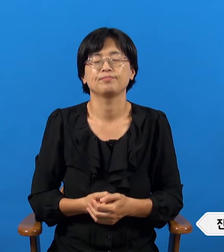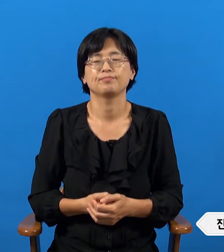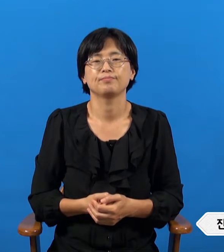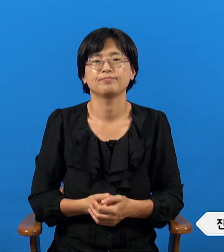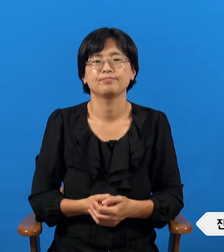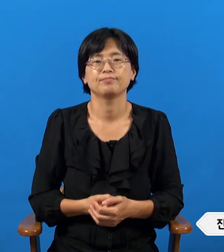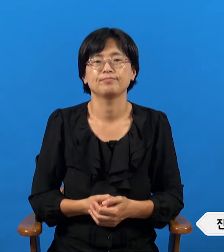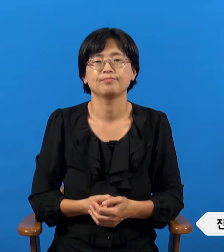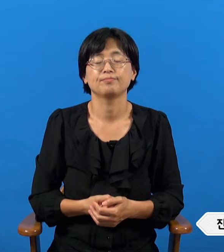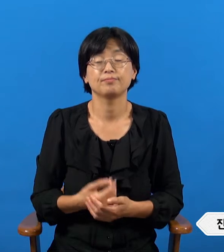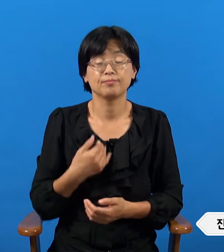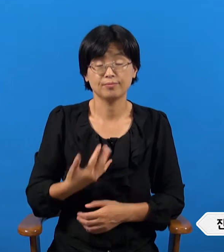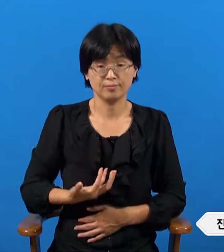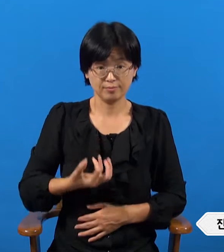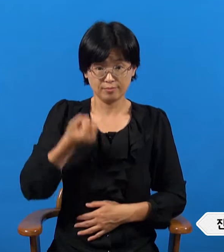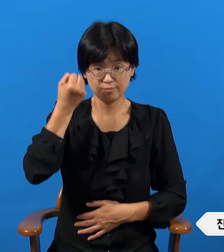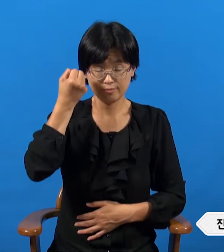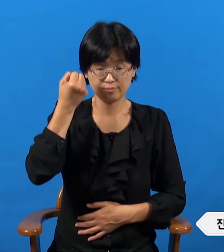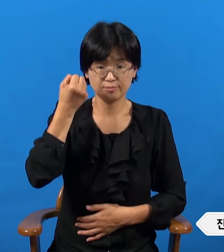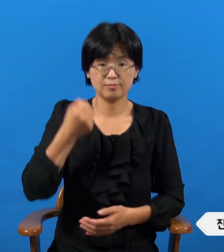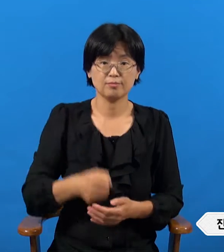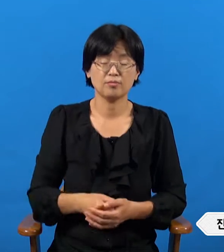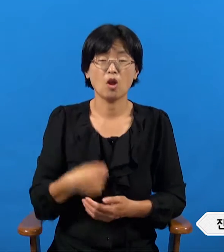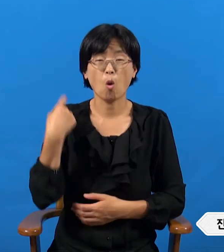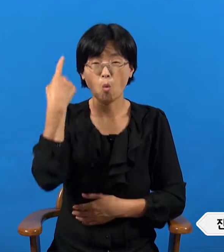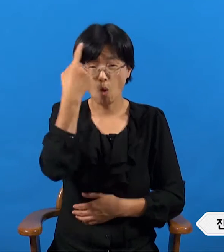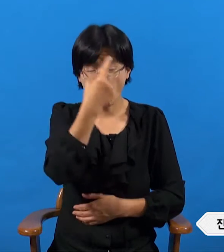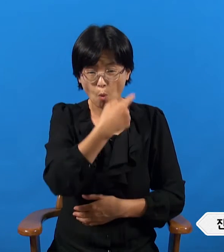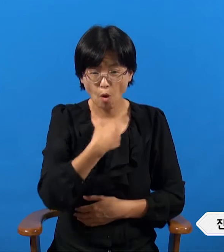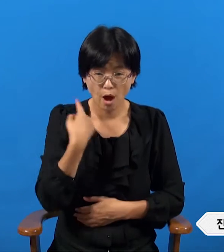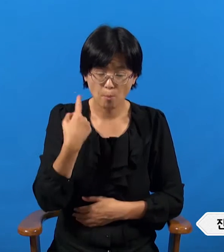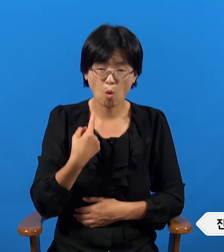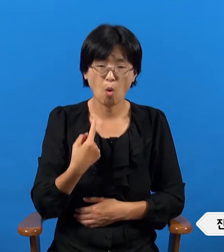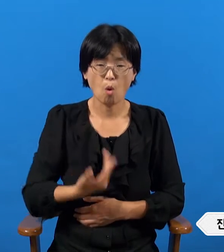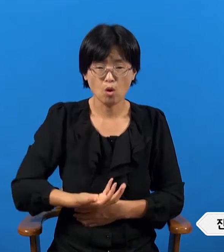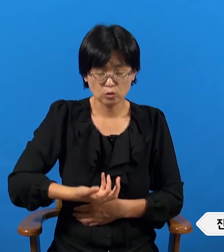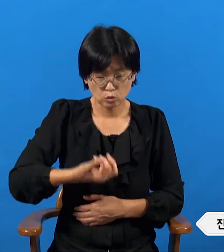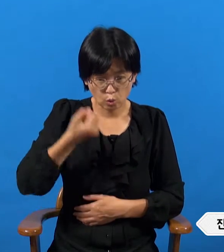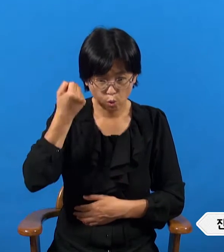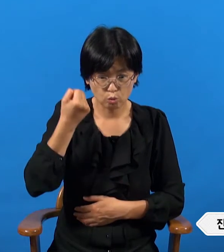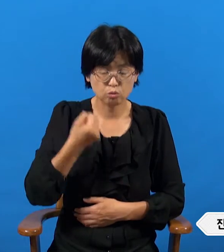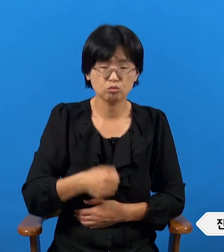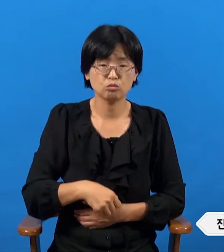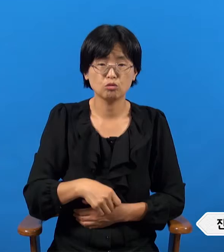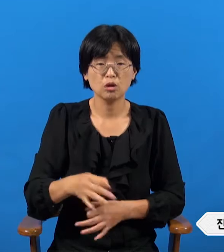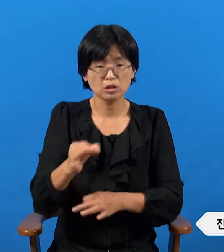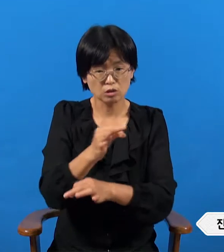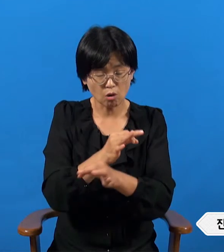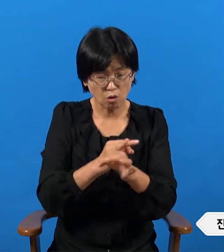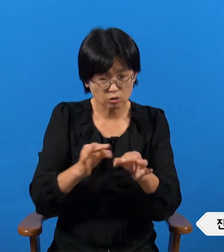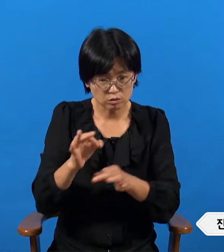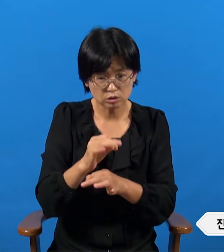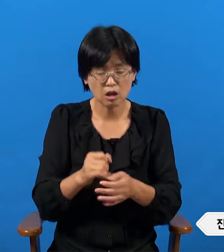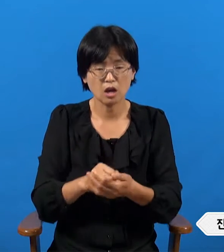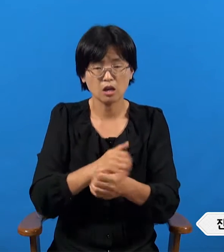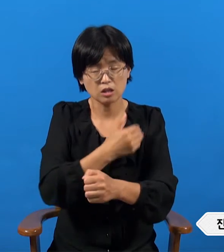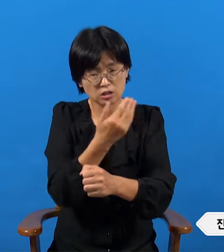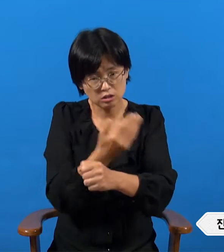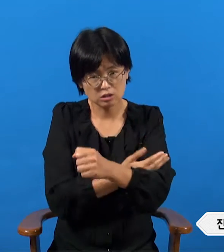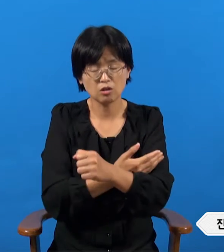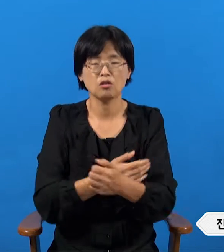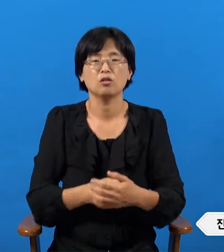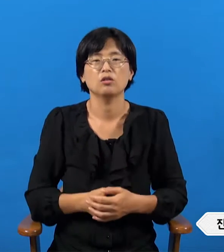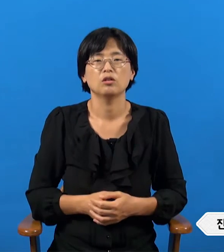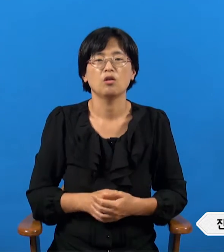자녀로 나아갑니다. 내가 가지고 있는 퍼셉션, 외모, 어떤 소유나 어떤 재정이나, 아니